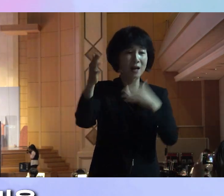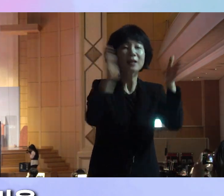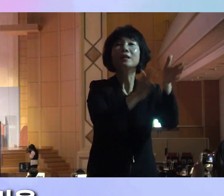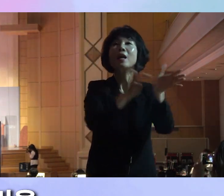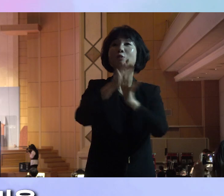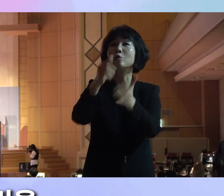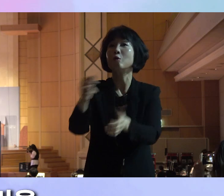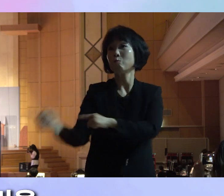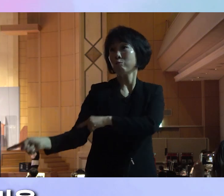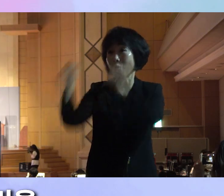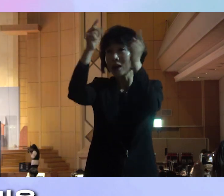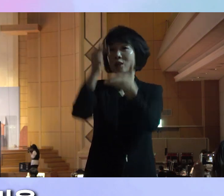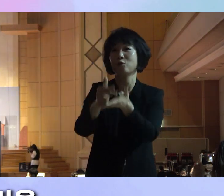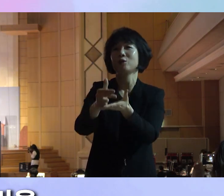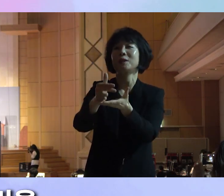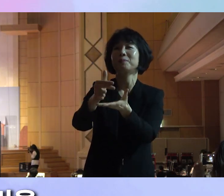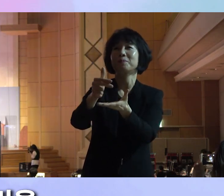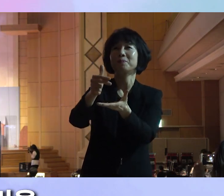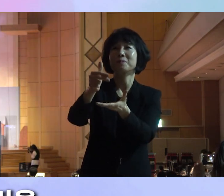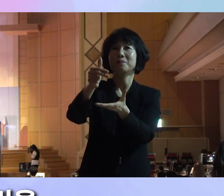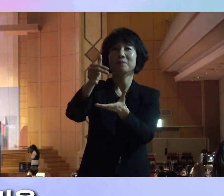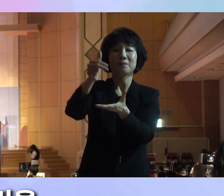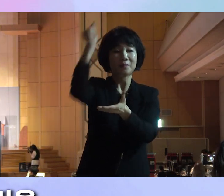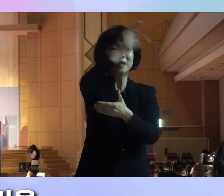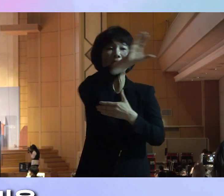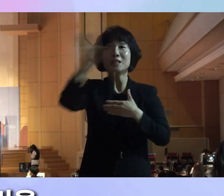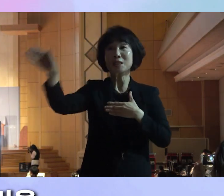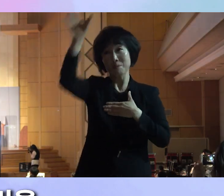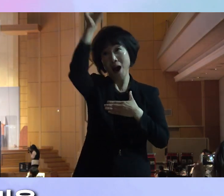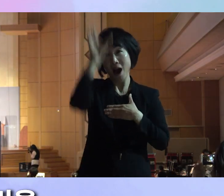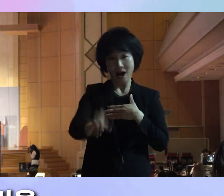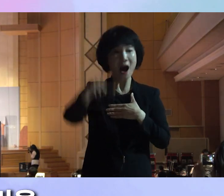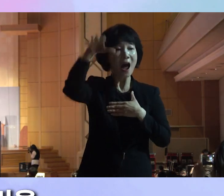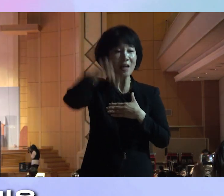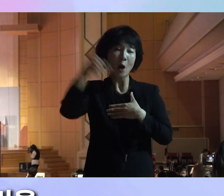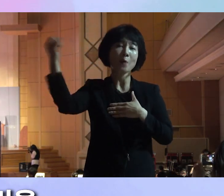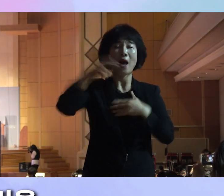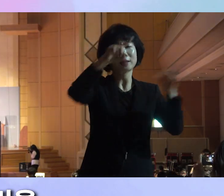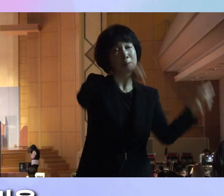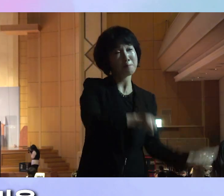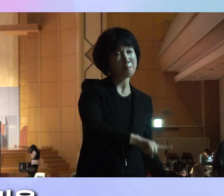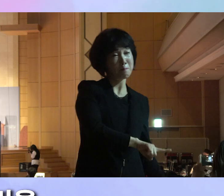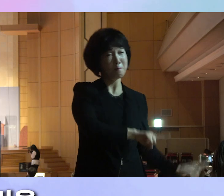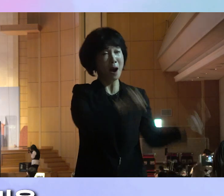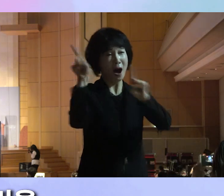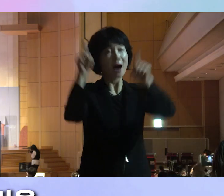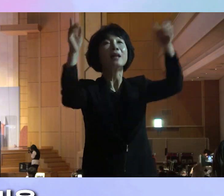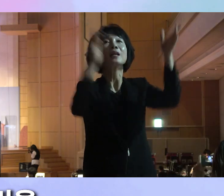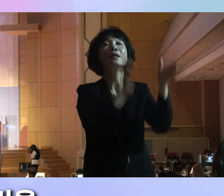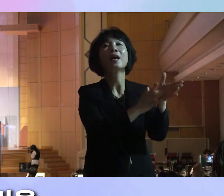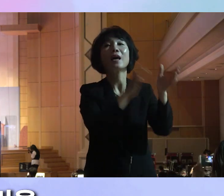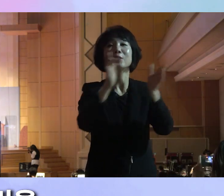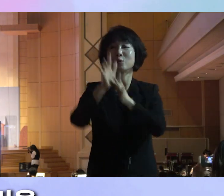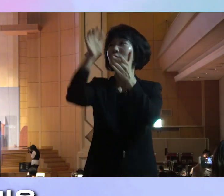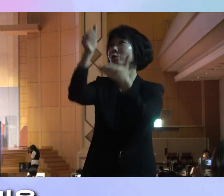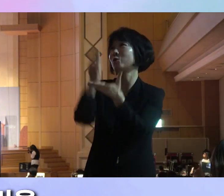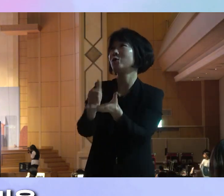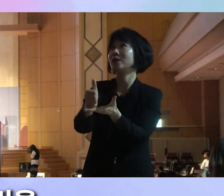예수 부활하신 주님 십자가에서 다시 사신 예수